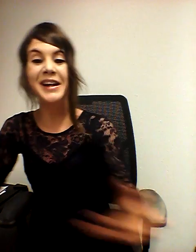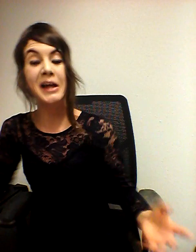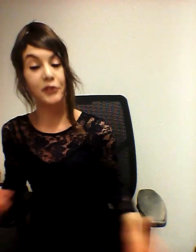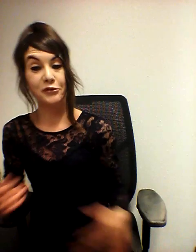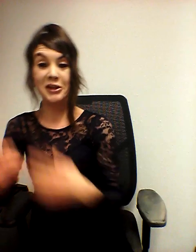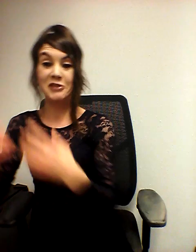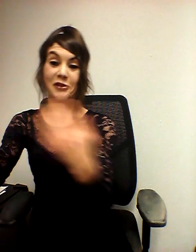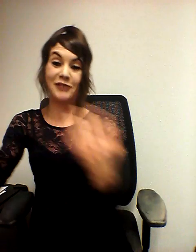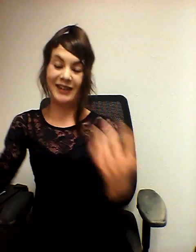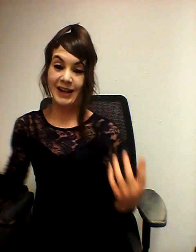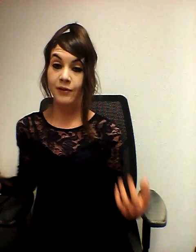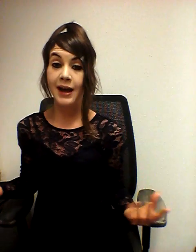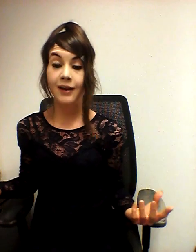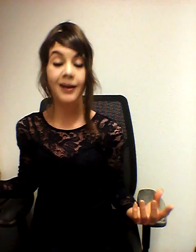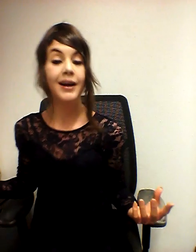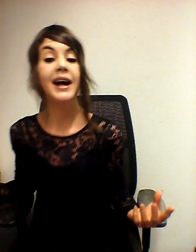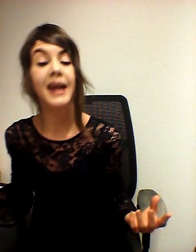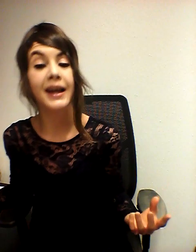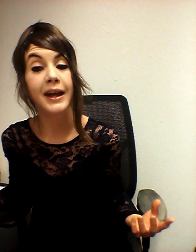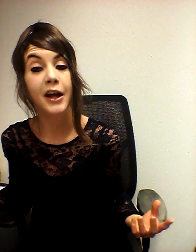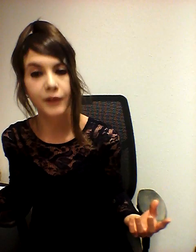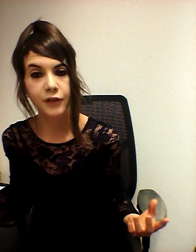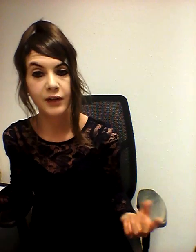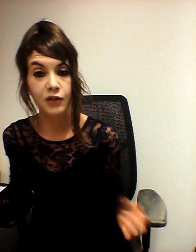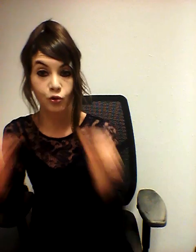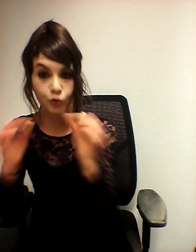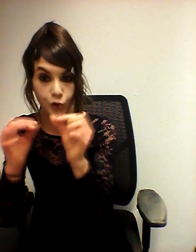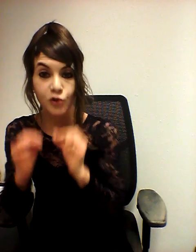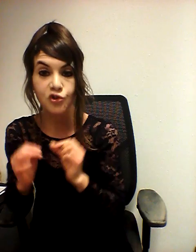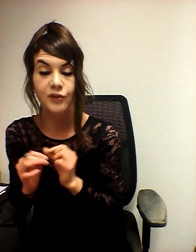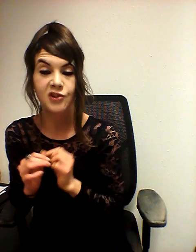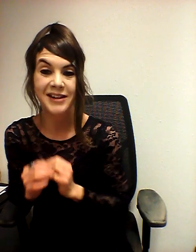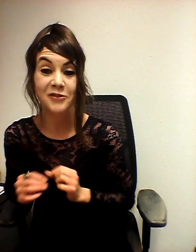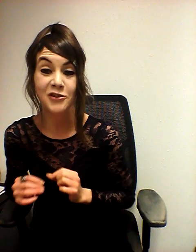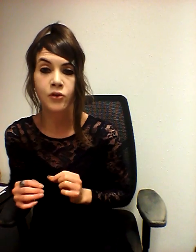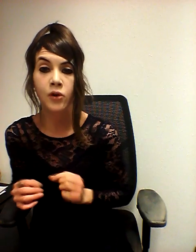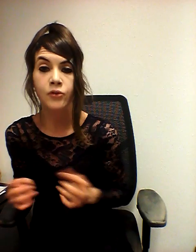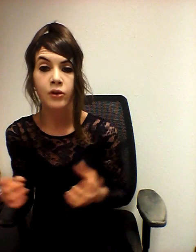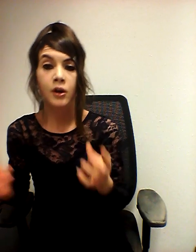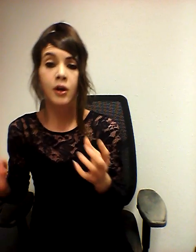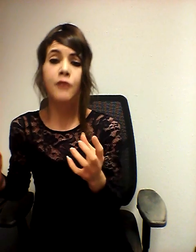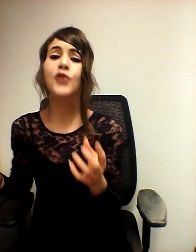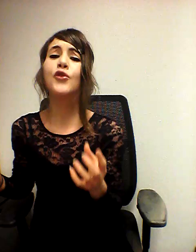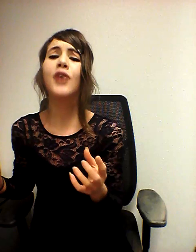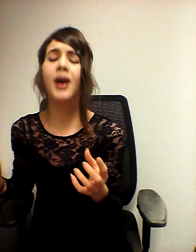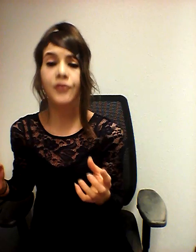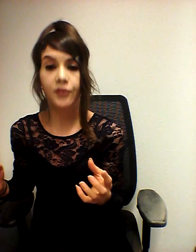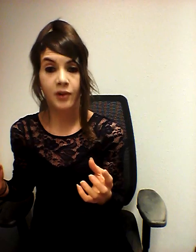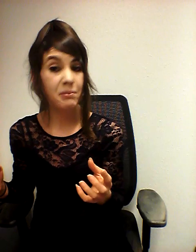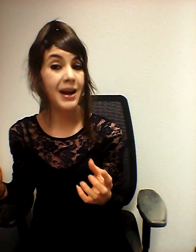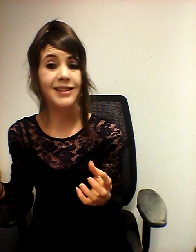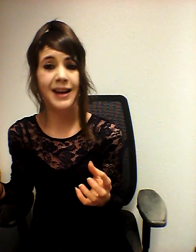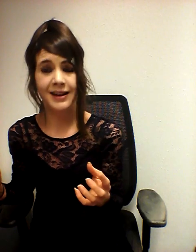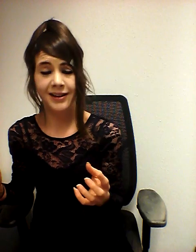levende voedingsstoffen in je lijf laag ga jij geen gewicht verliezen dus wat staat jou te doen voortdurend bijdragen